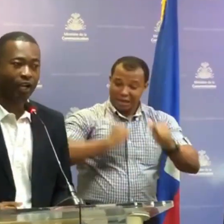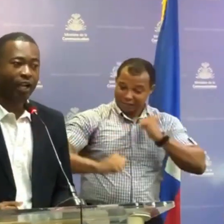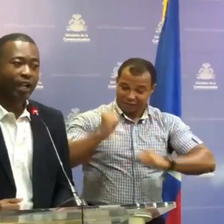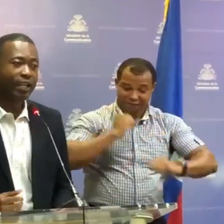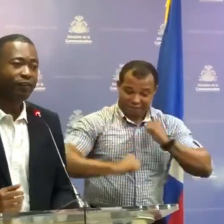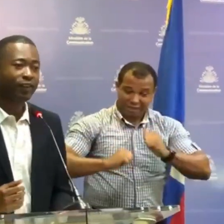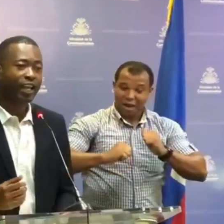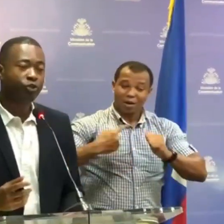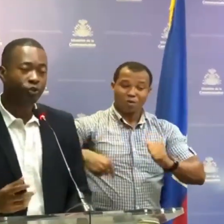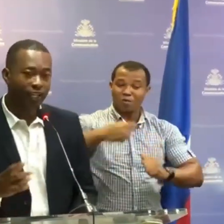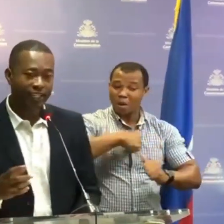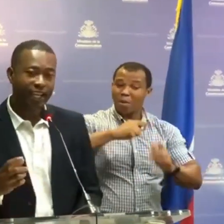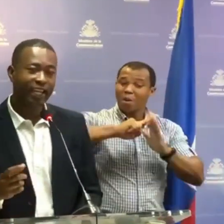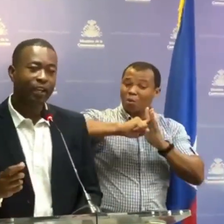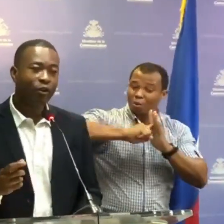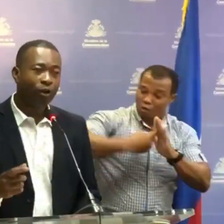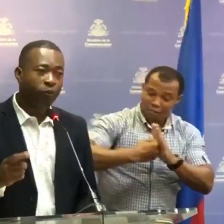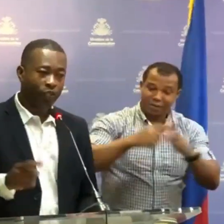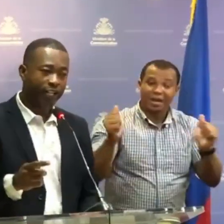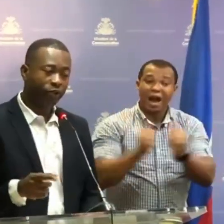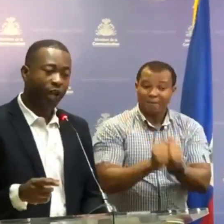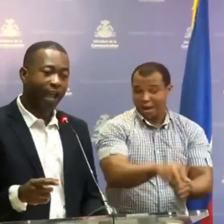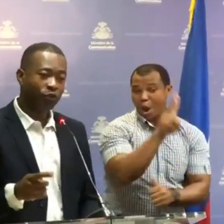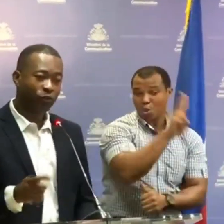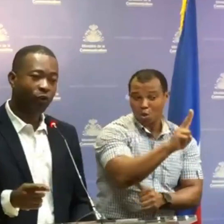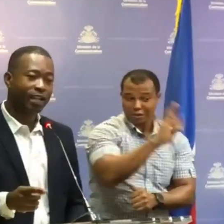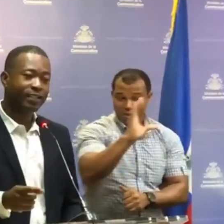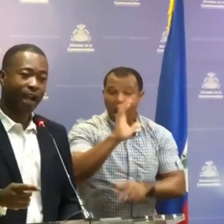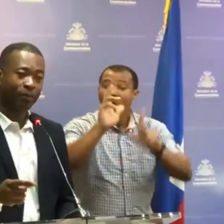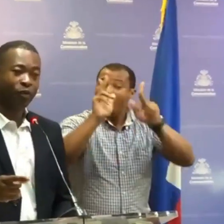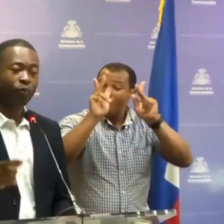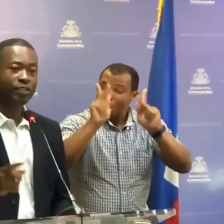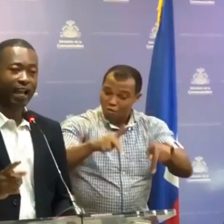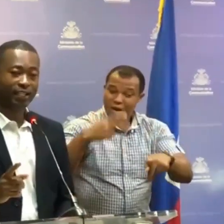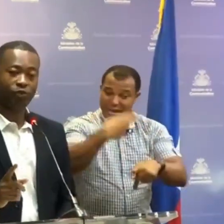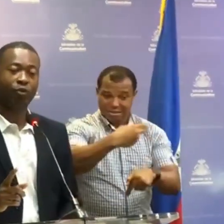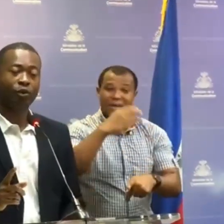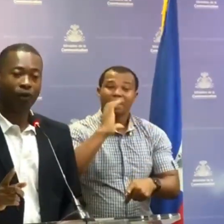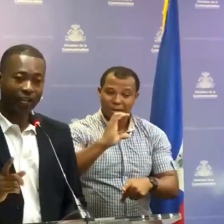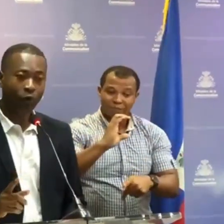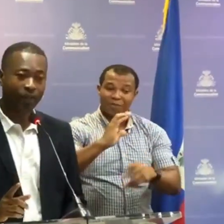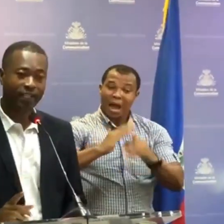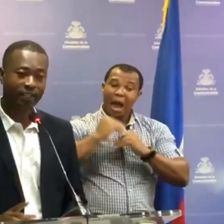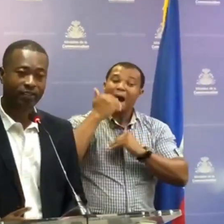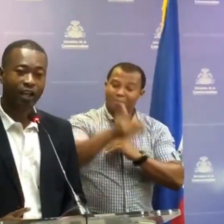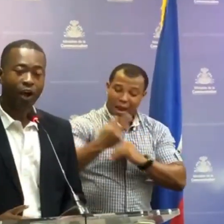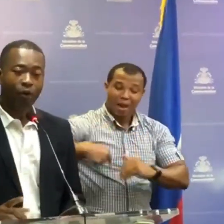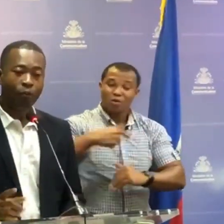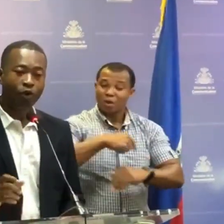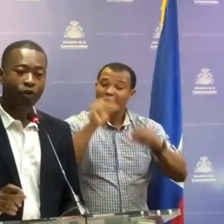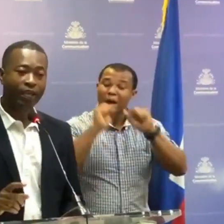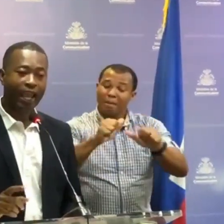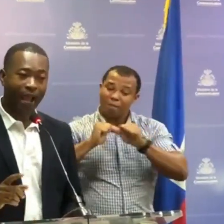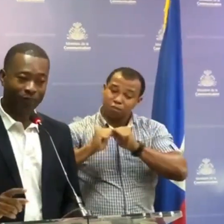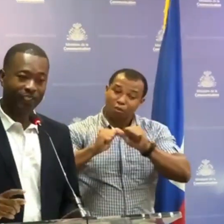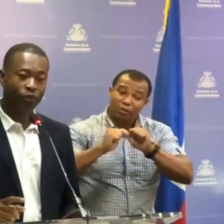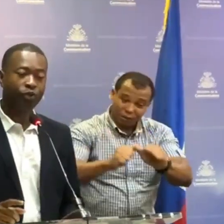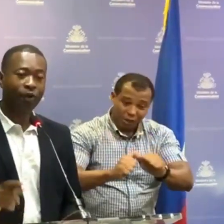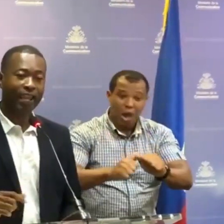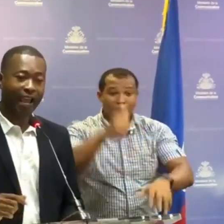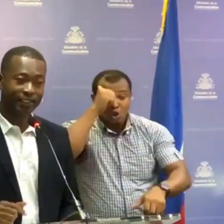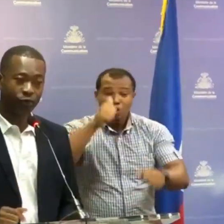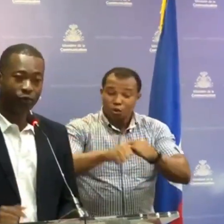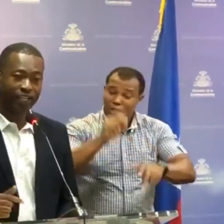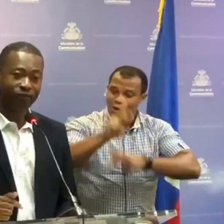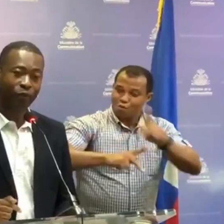déclencheur, livrer jeter projecteur à ce monde handicapé pour dire attention, vous avez des compétences, vous avez des aptitudes,